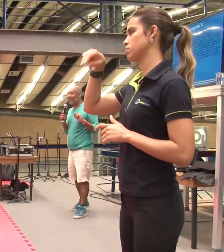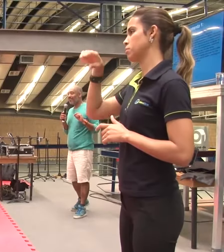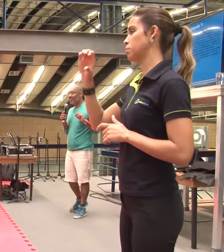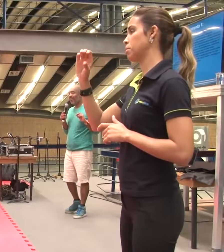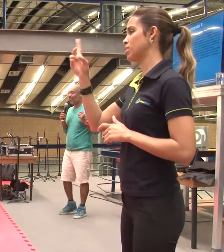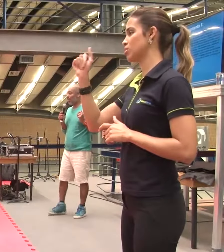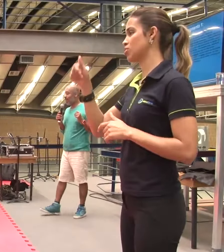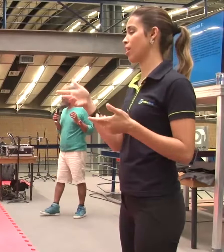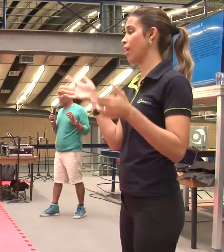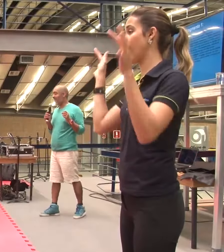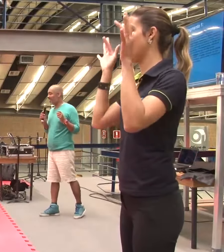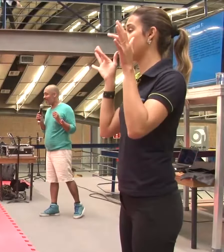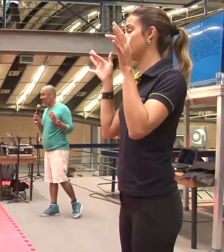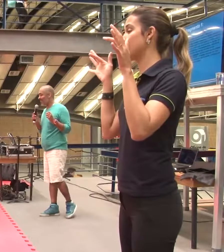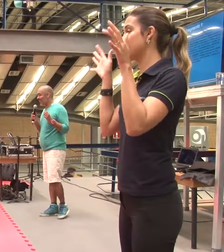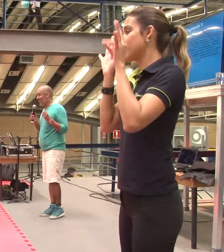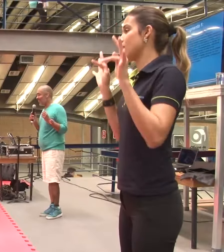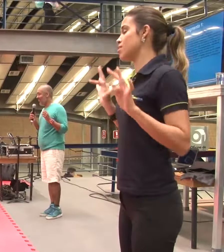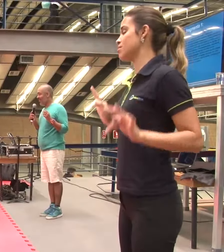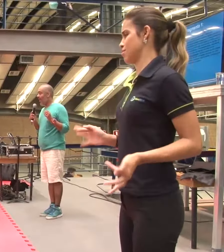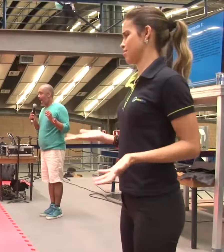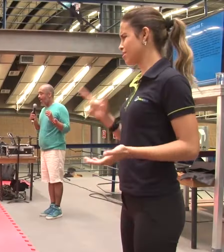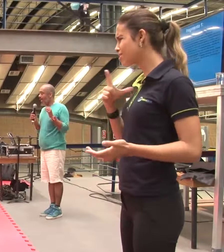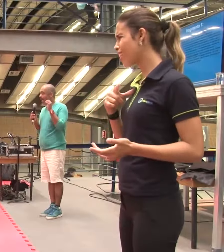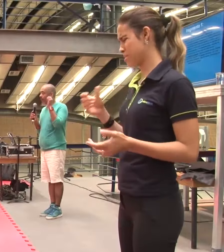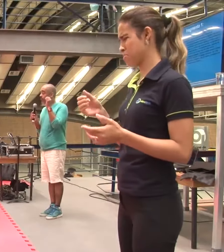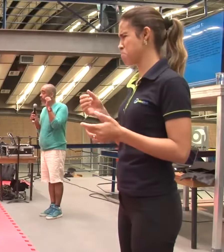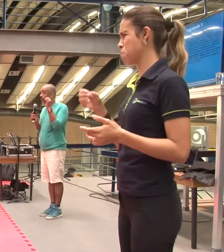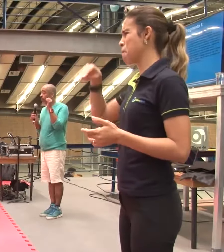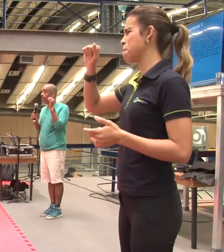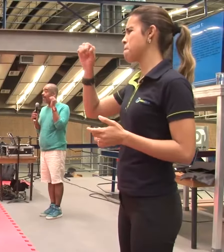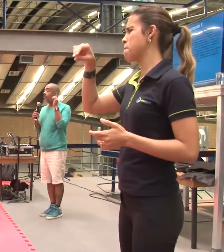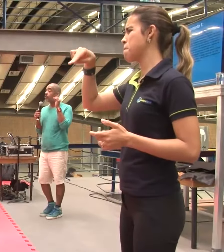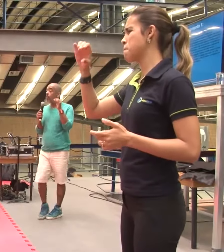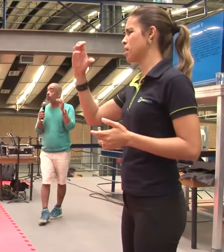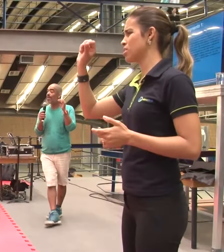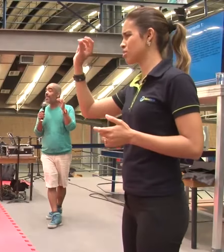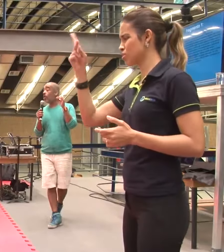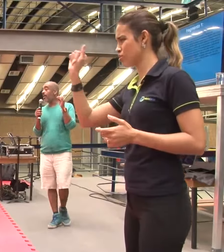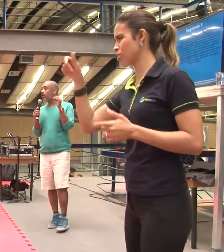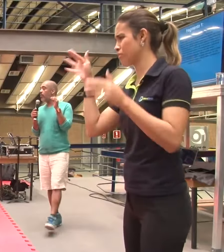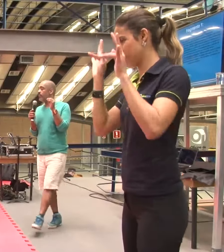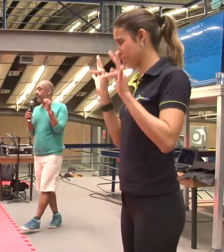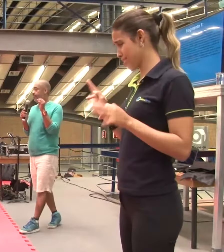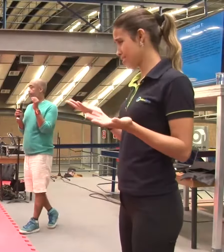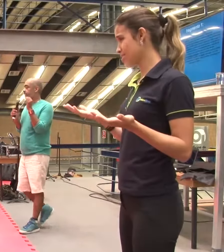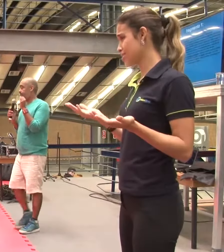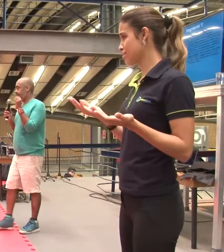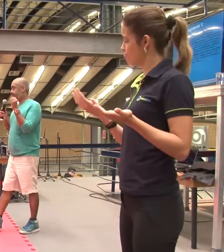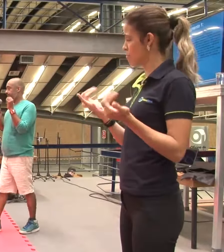alegres. Existe uma mancha alegre? Aí, constituição, jogo irônico.